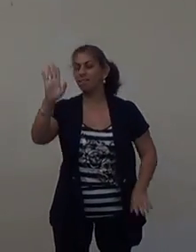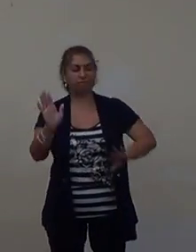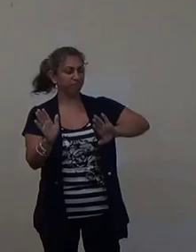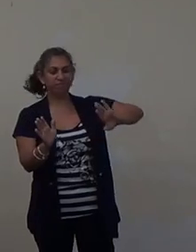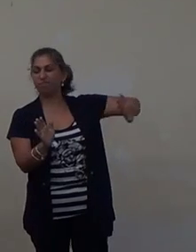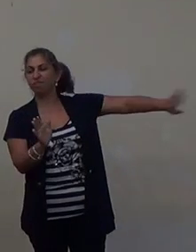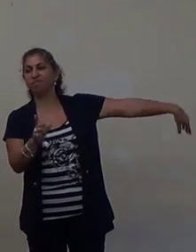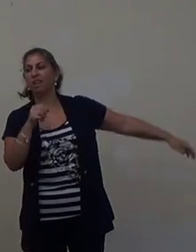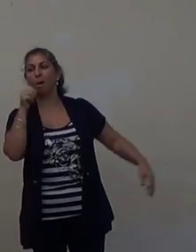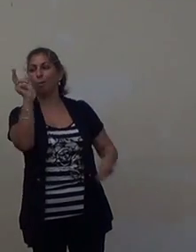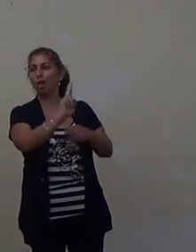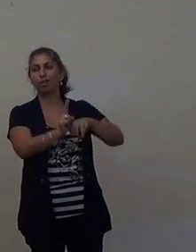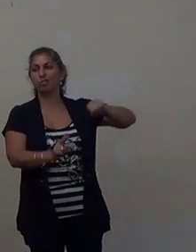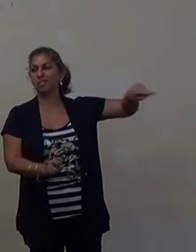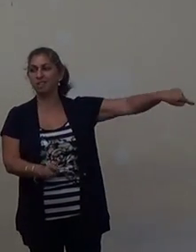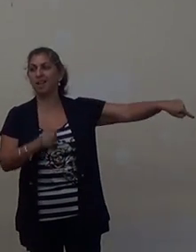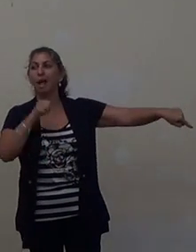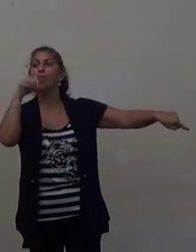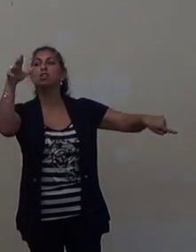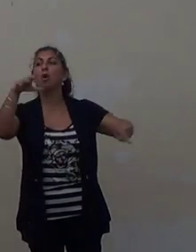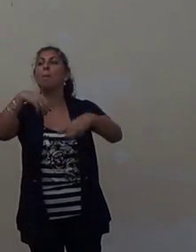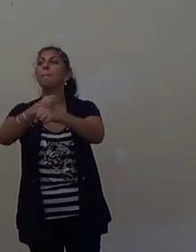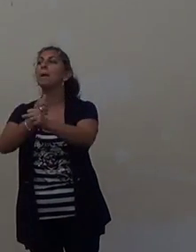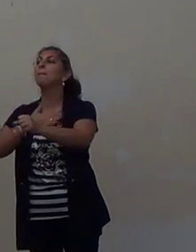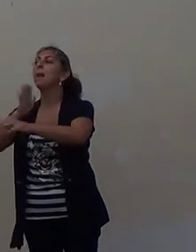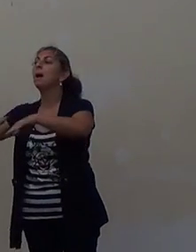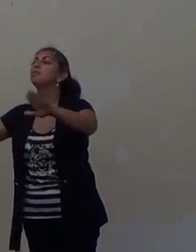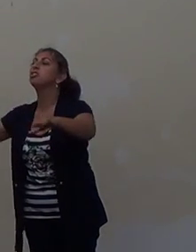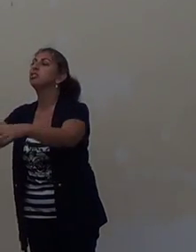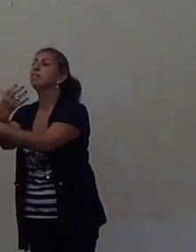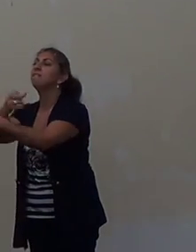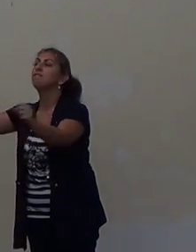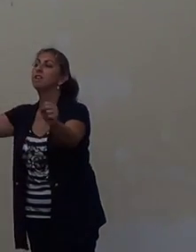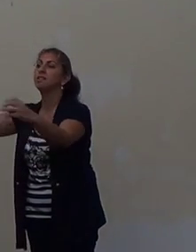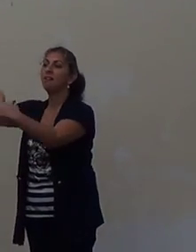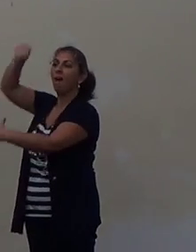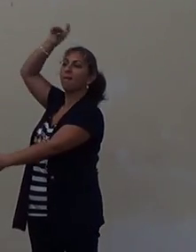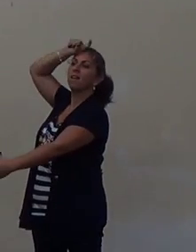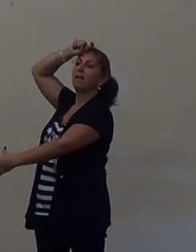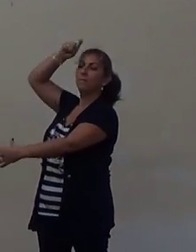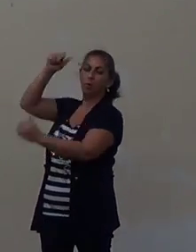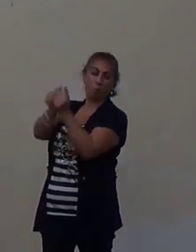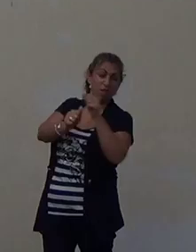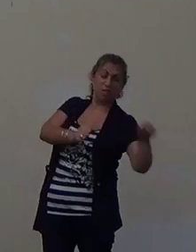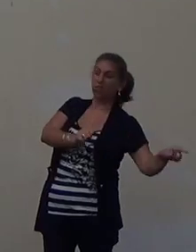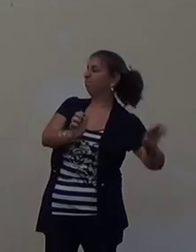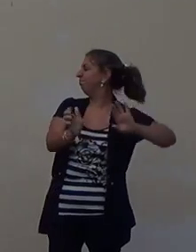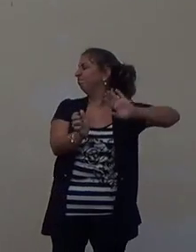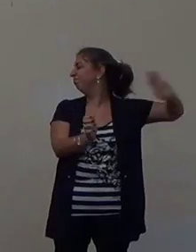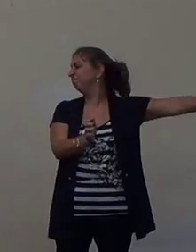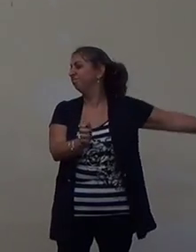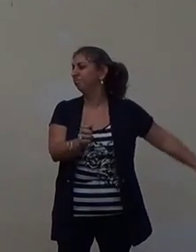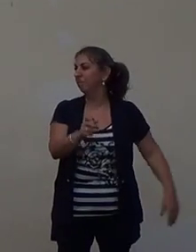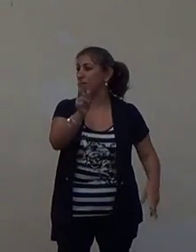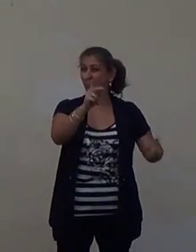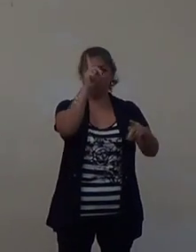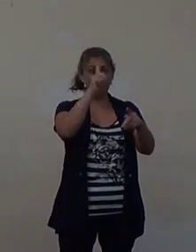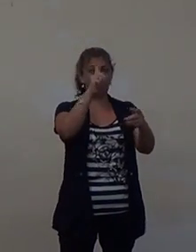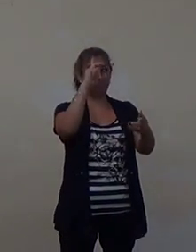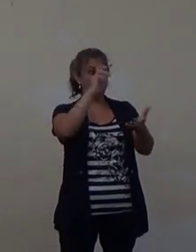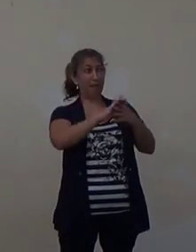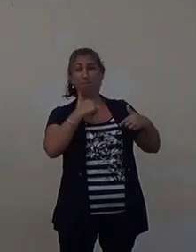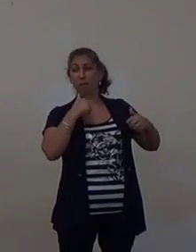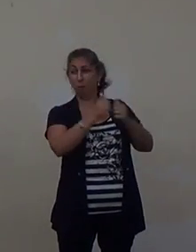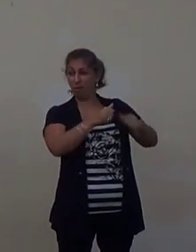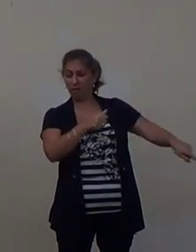voy a usar, esto no es con lo que yo voy a liberar a mi pueblo, esto no es con lo que yo voy a trabajar para que las personas crean en mí, no es esto, no,